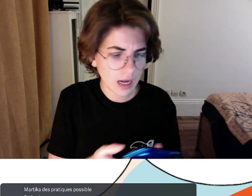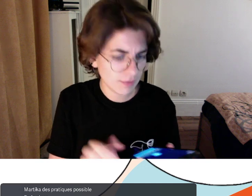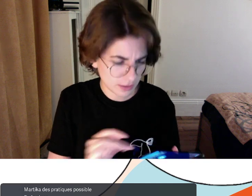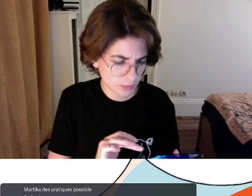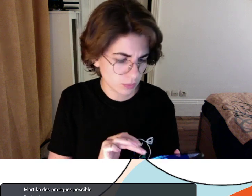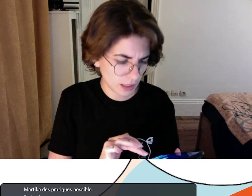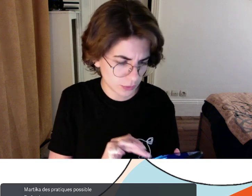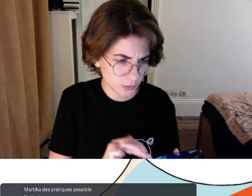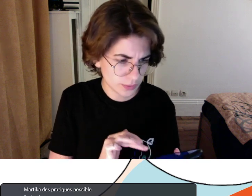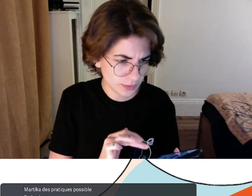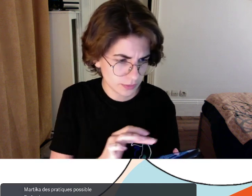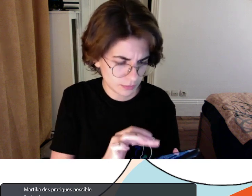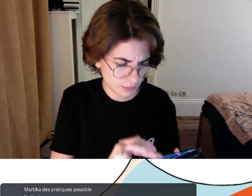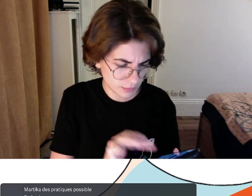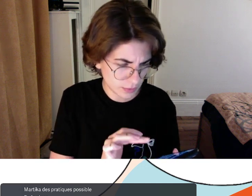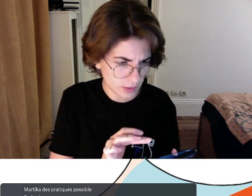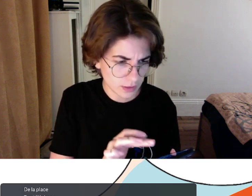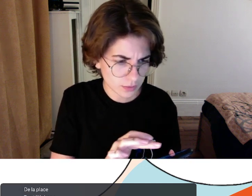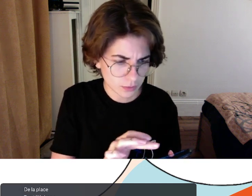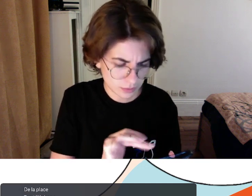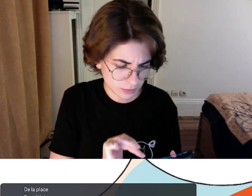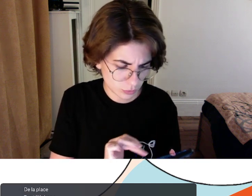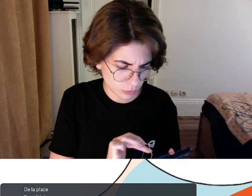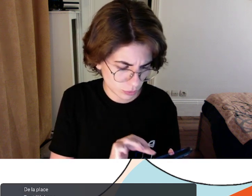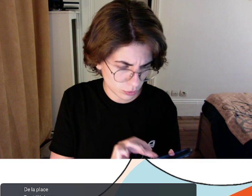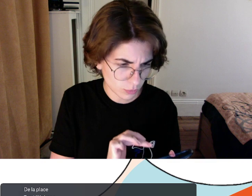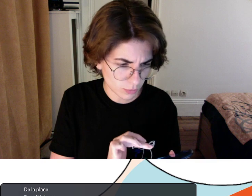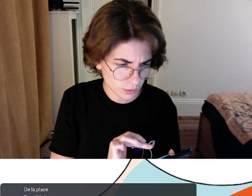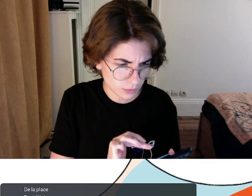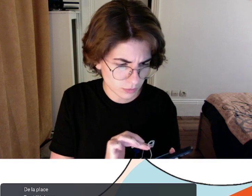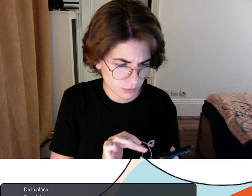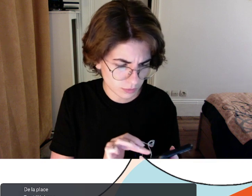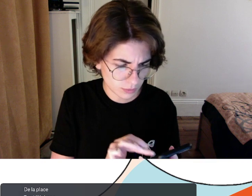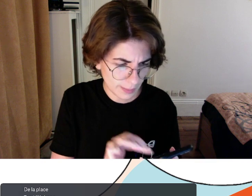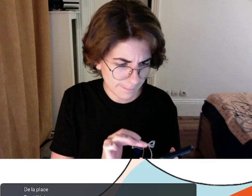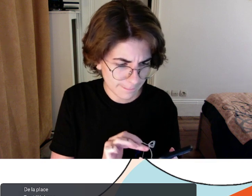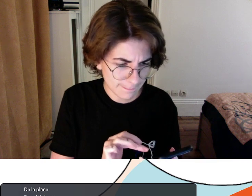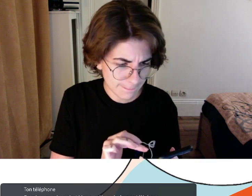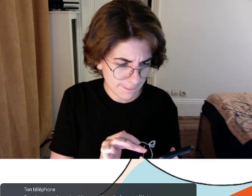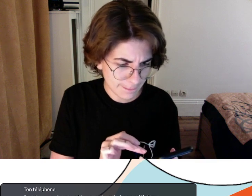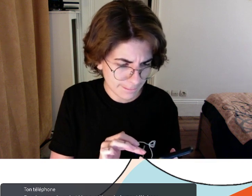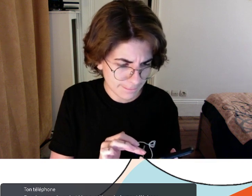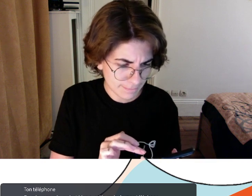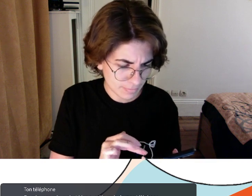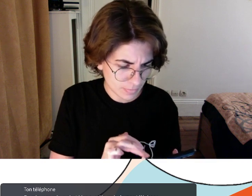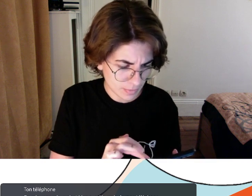Il y a la version gratuite. Attendez, je recommence.